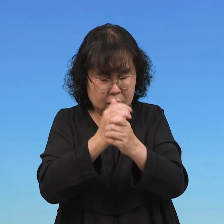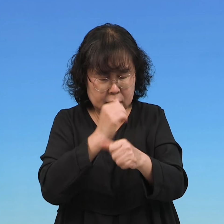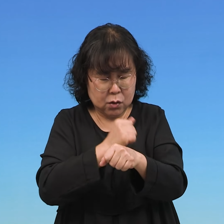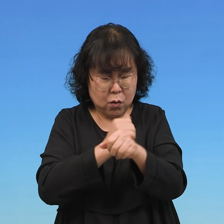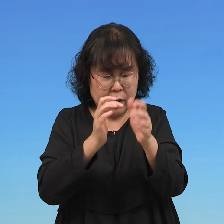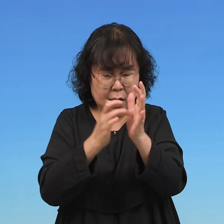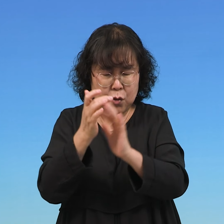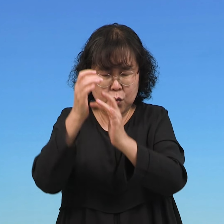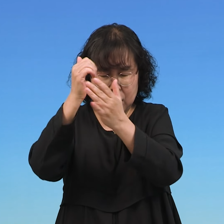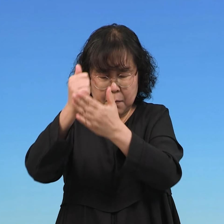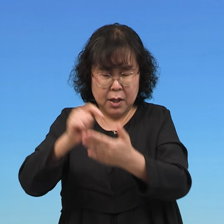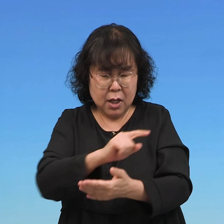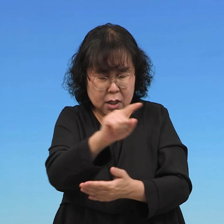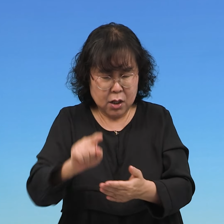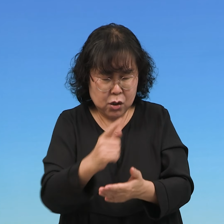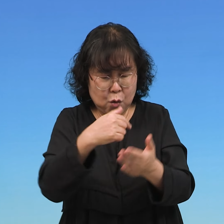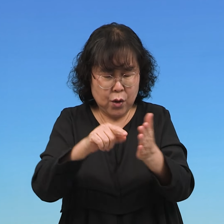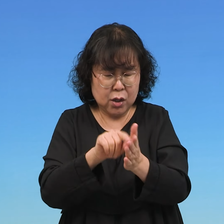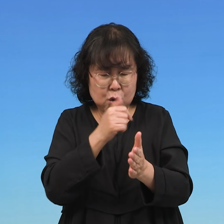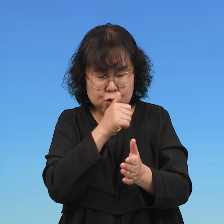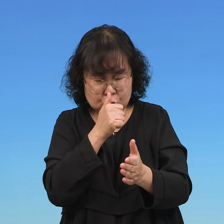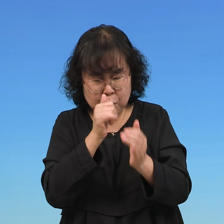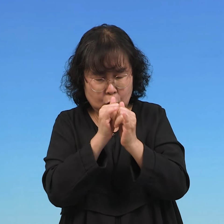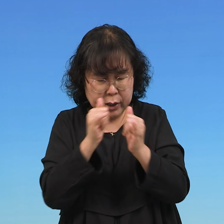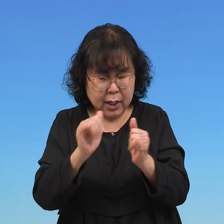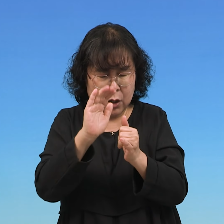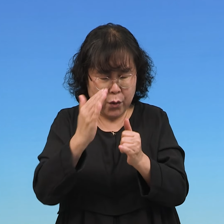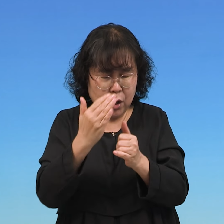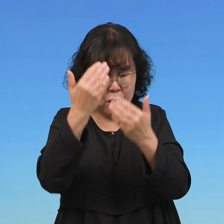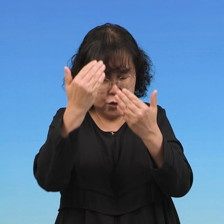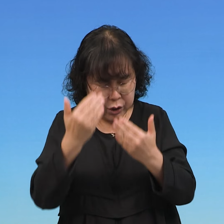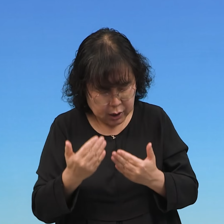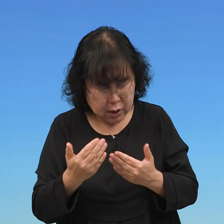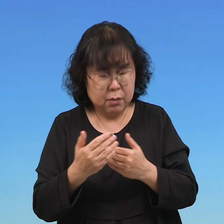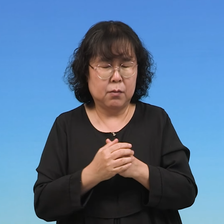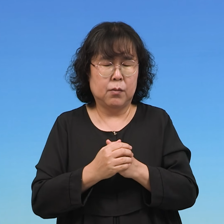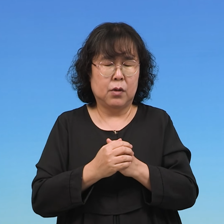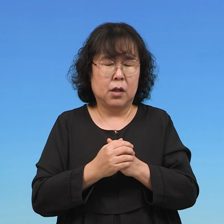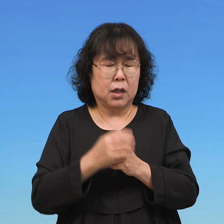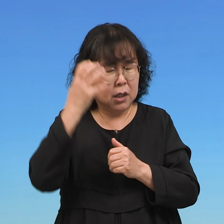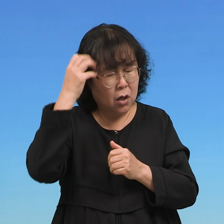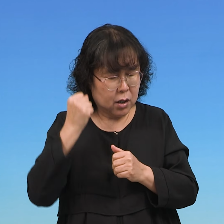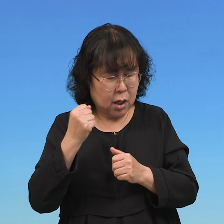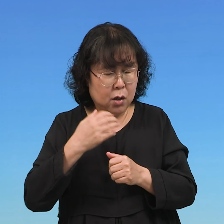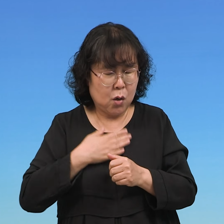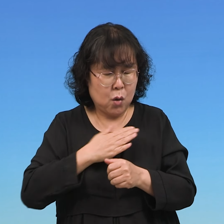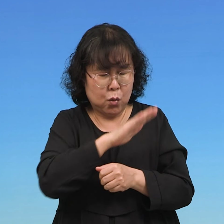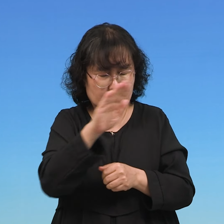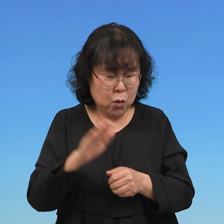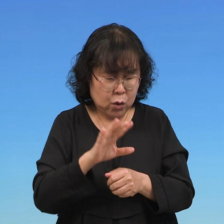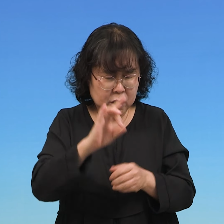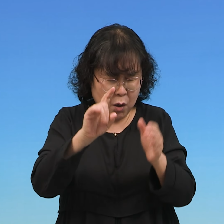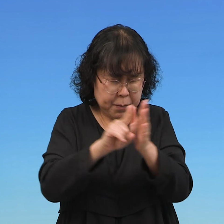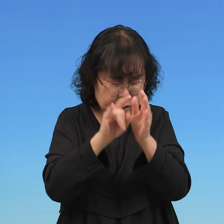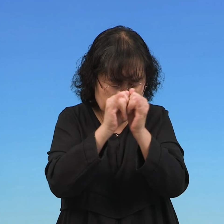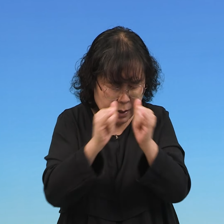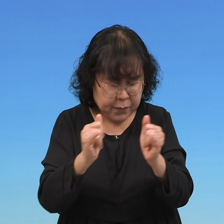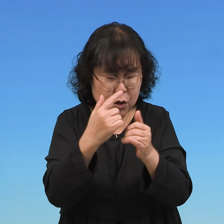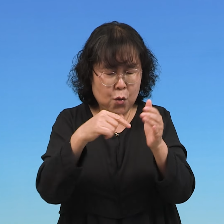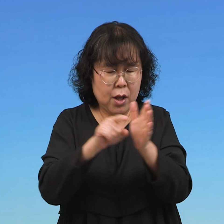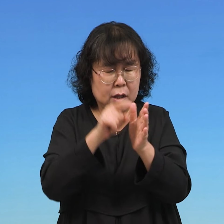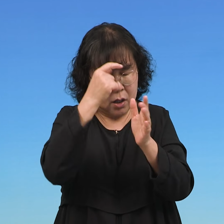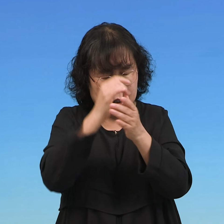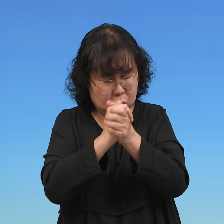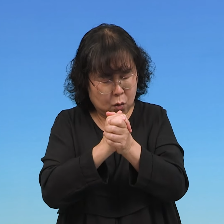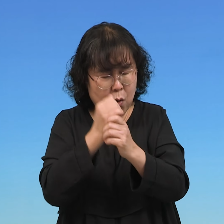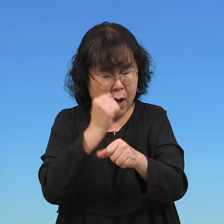예수님 그들을 위하여 기도하시는 중보자가 되어 주시는 이 시간에 우리도 그들을 위하여 기도하기를 원합니다. 하나님의 큰